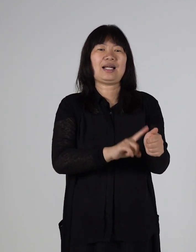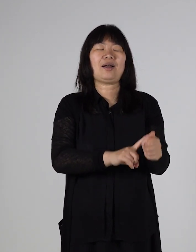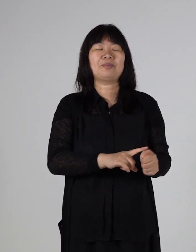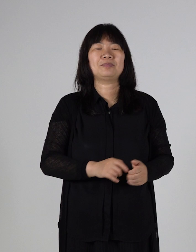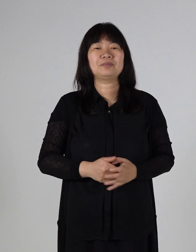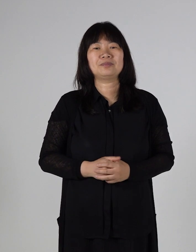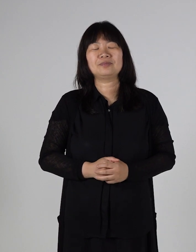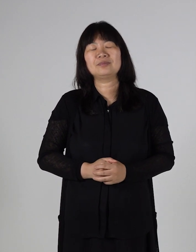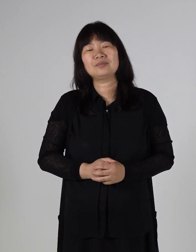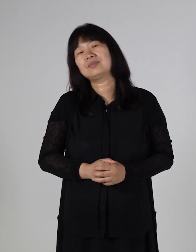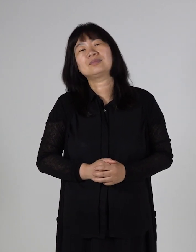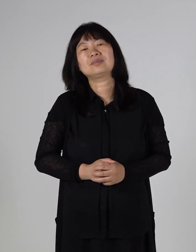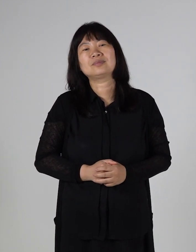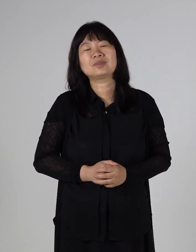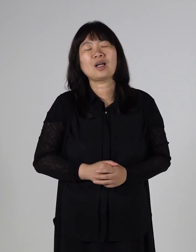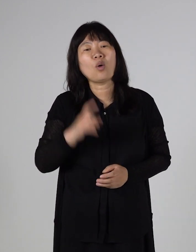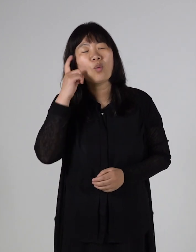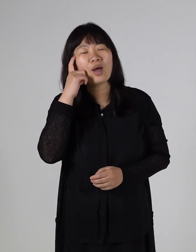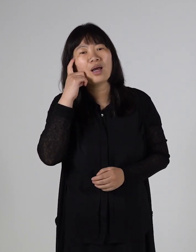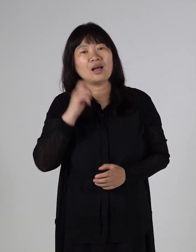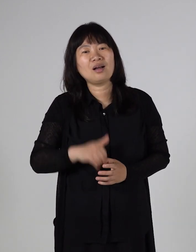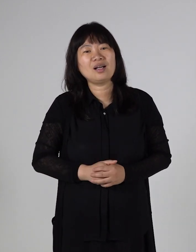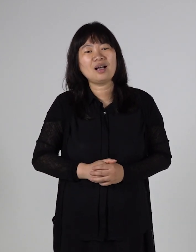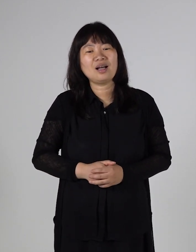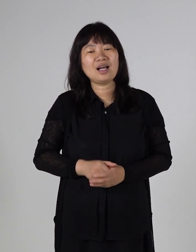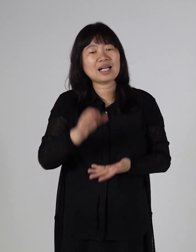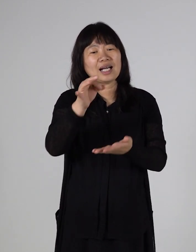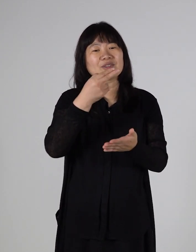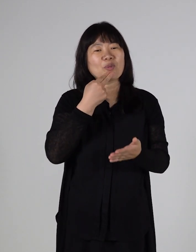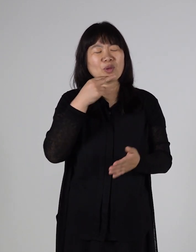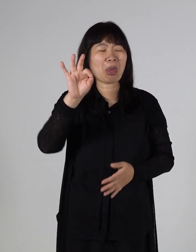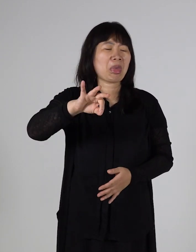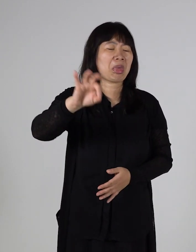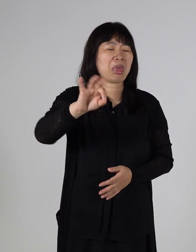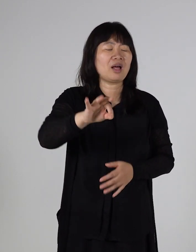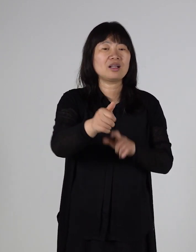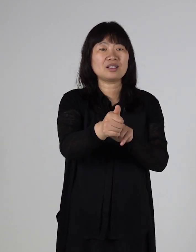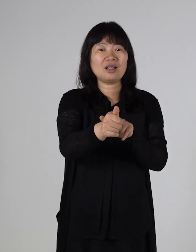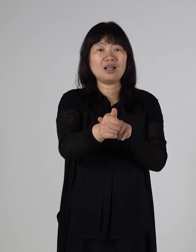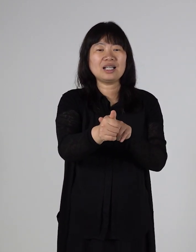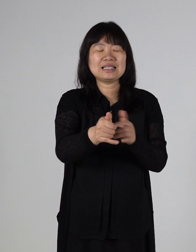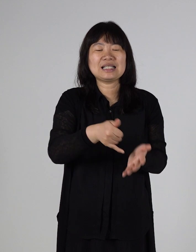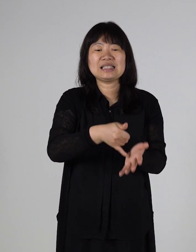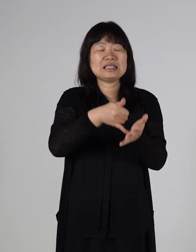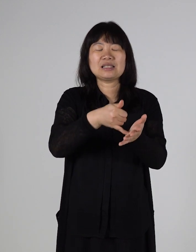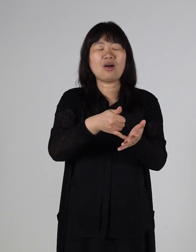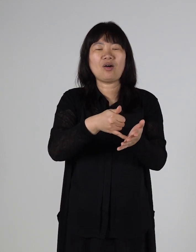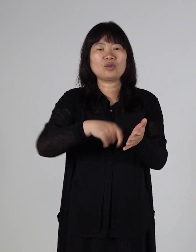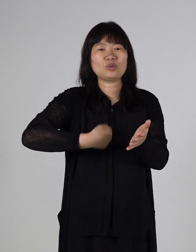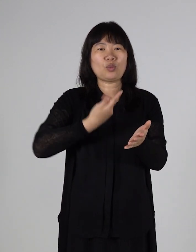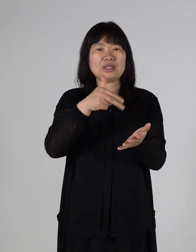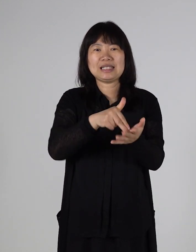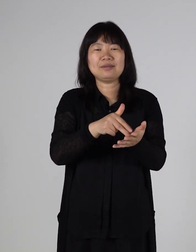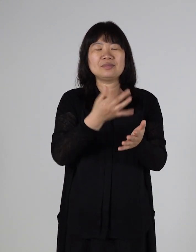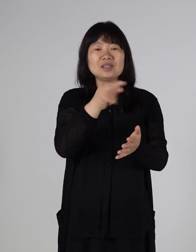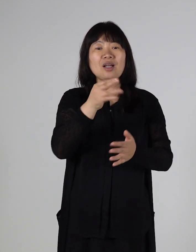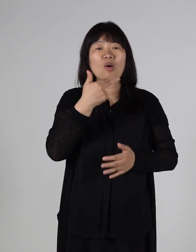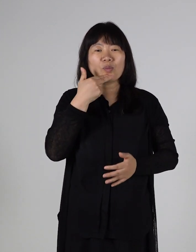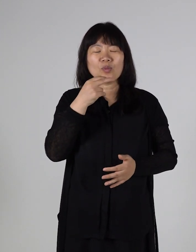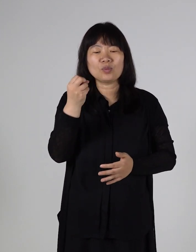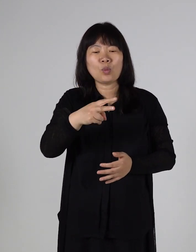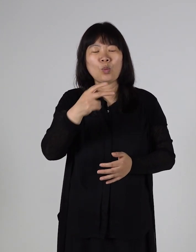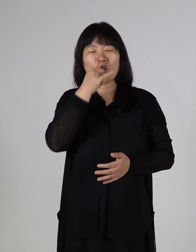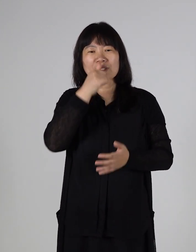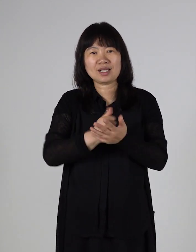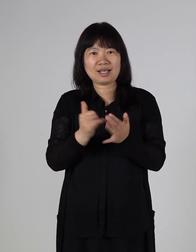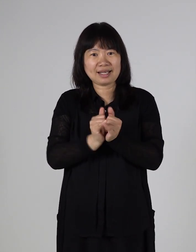왜냐하면 이 당시 유대 사회는 그런 무가치한 존재는 인격으로도 인정을 하지 않았고, 또